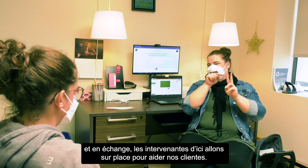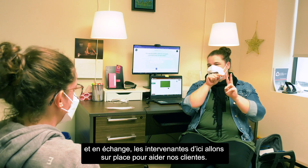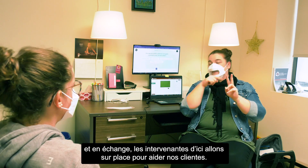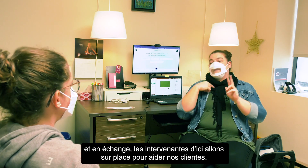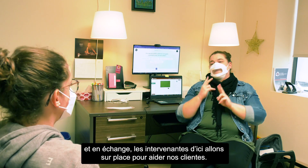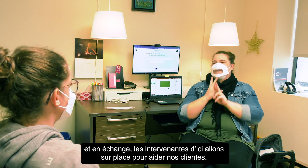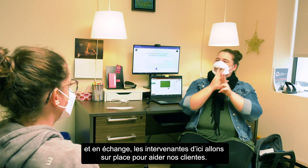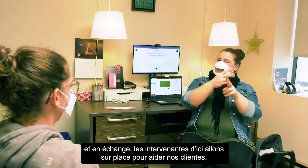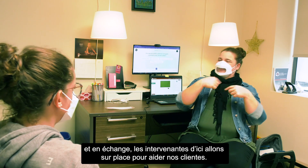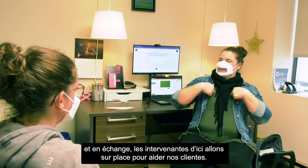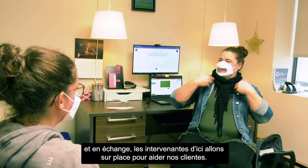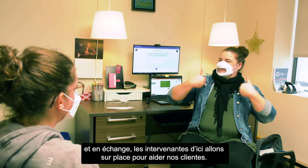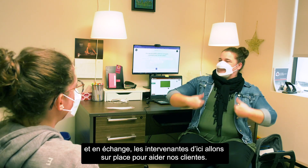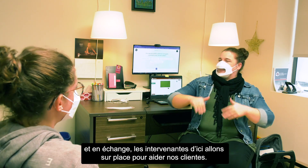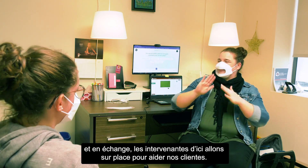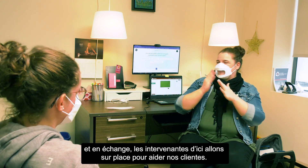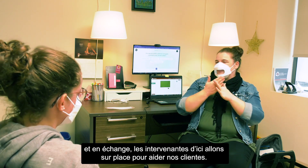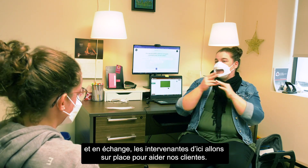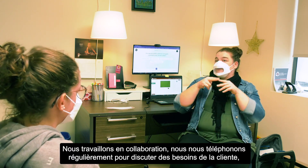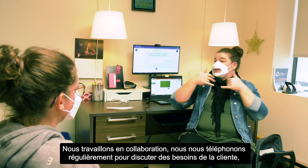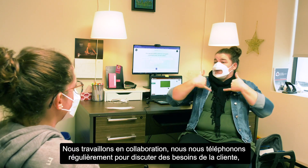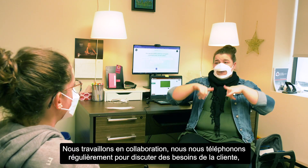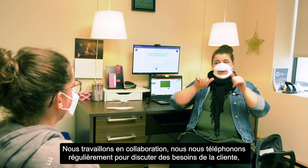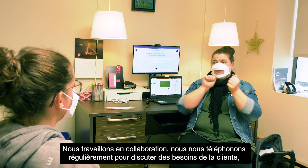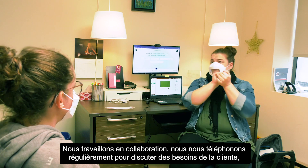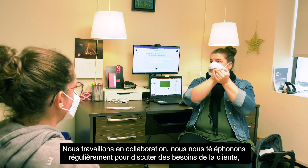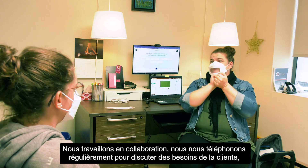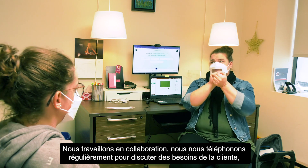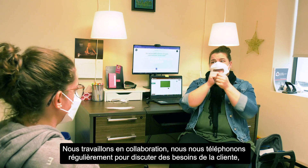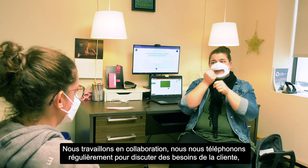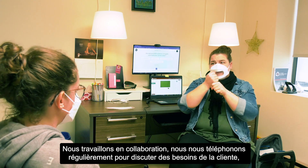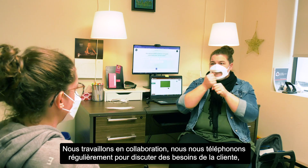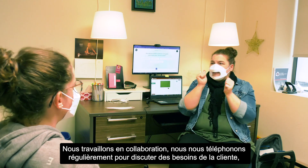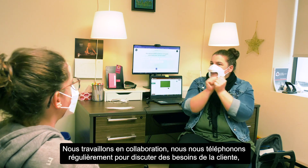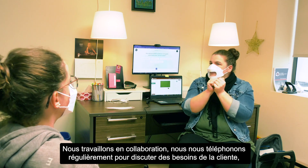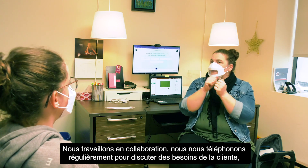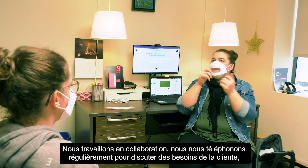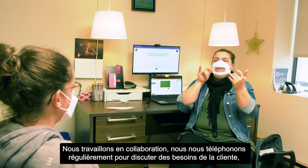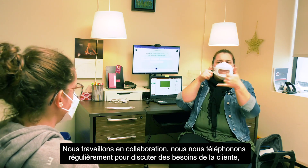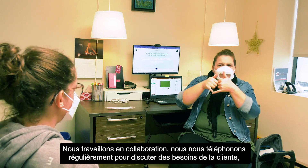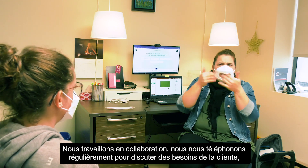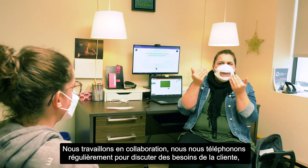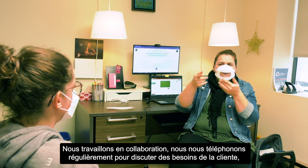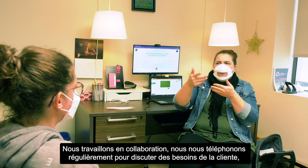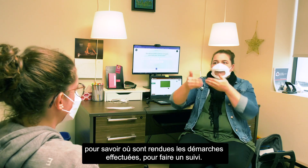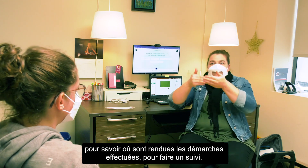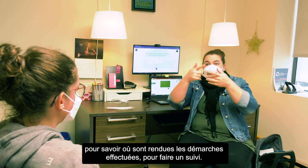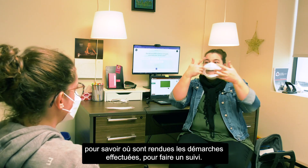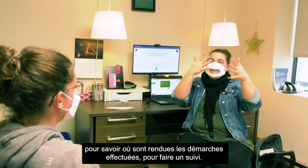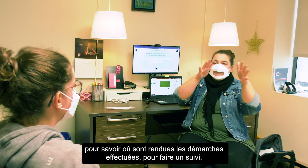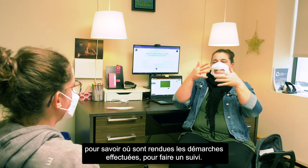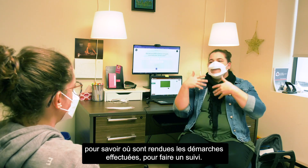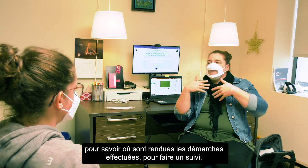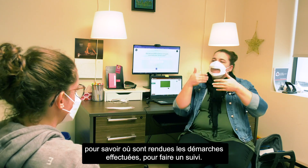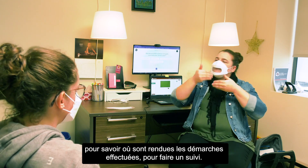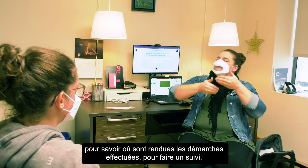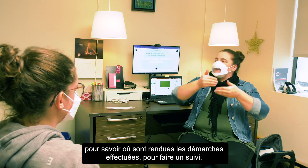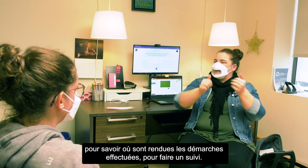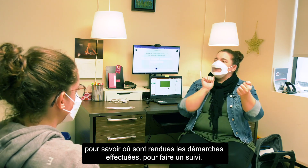d'intervention avec elles. On travaille ensemble, en collaboration. On s'échange régulièrement concernant le